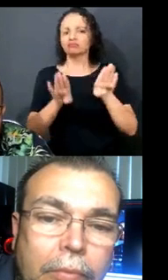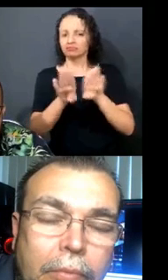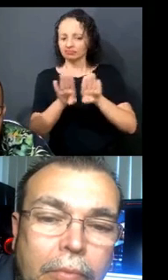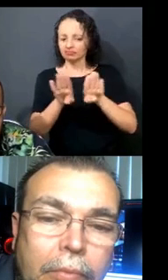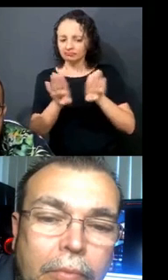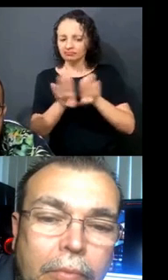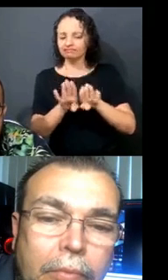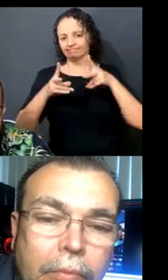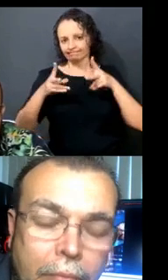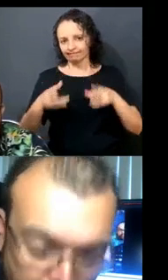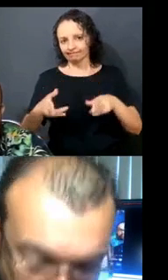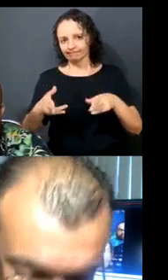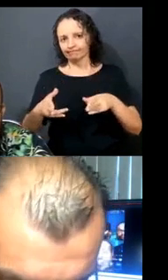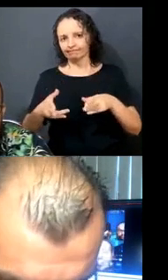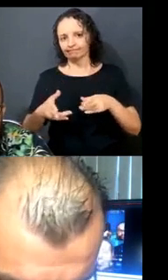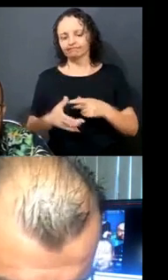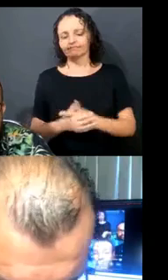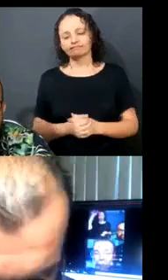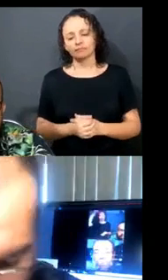assim,